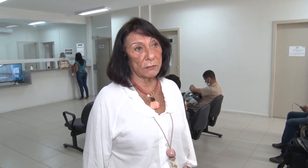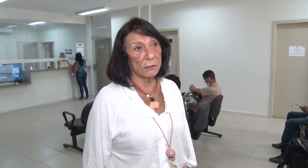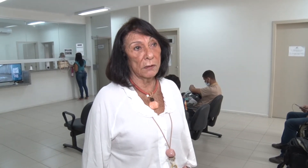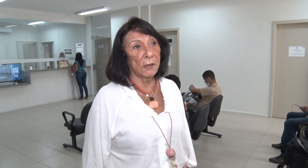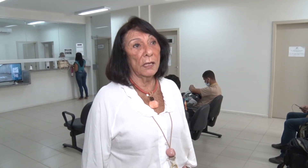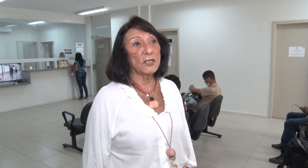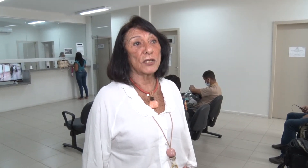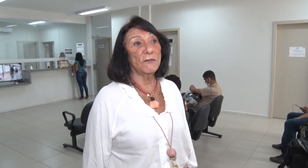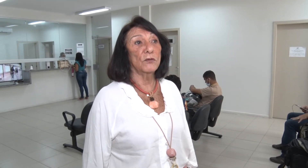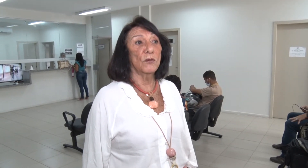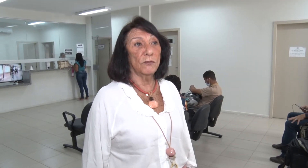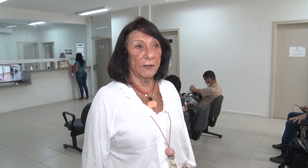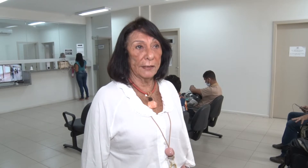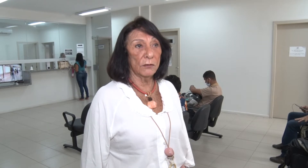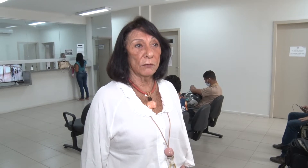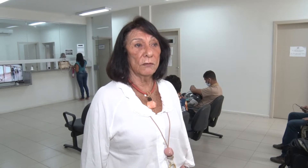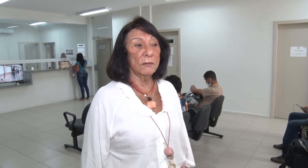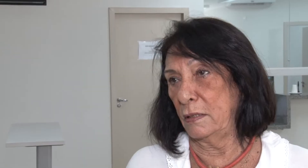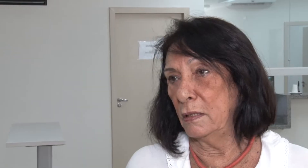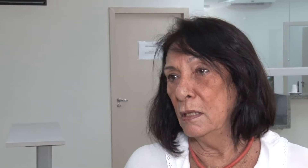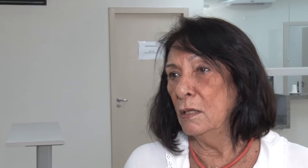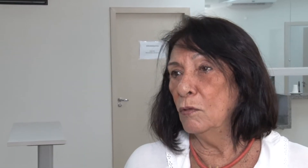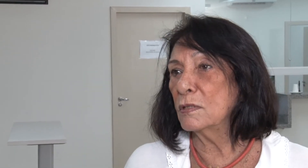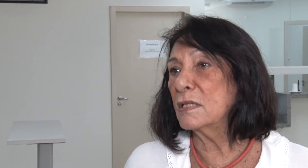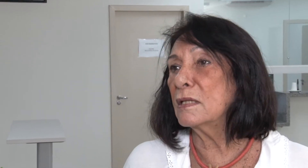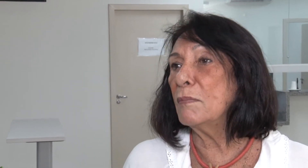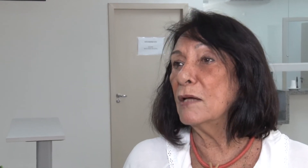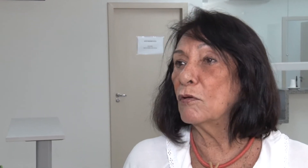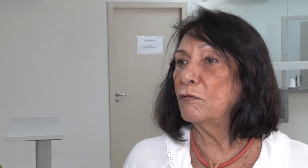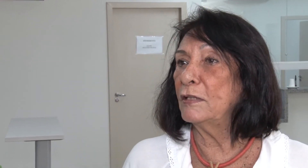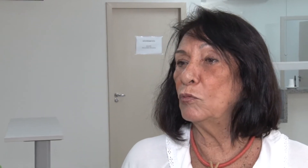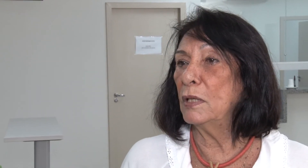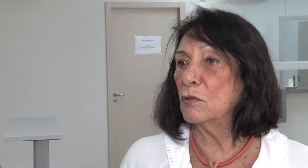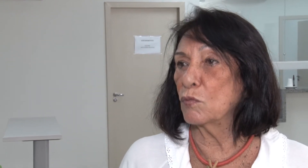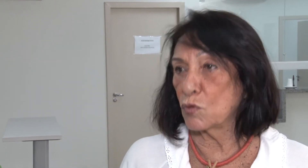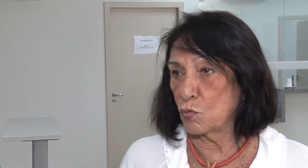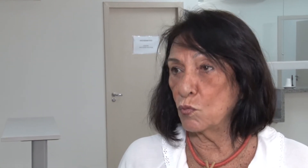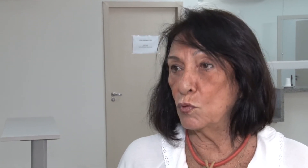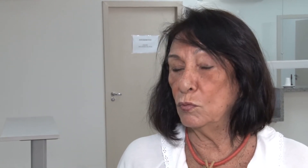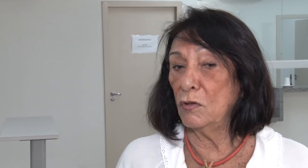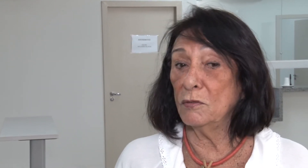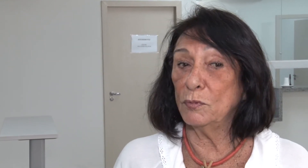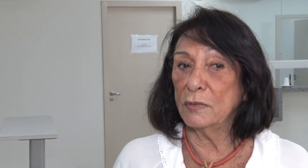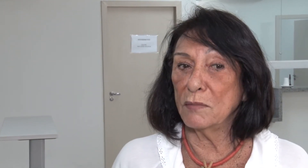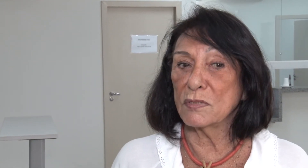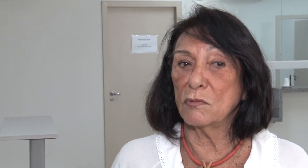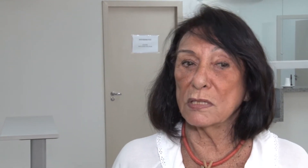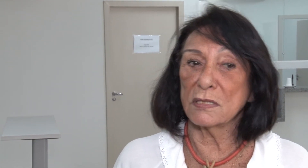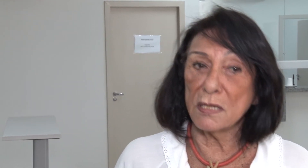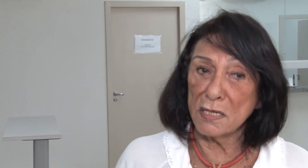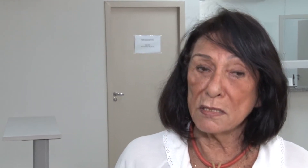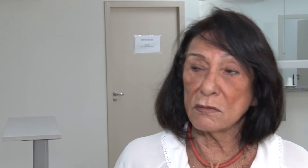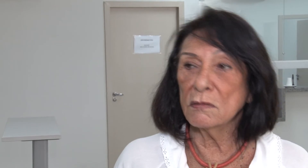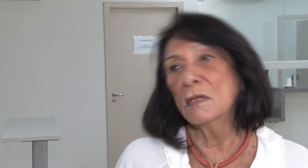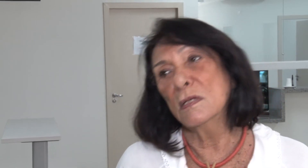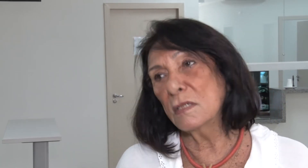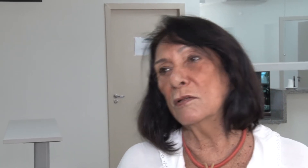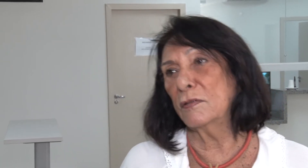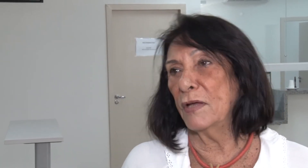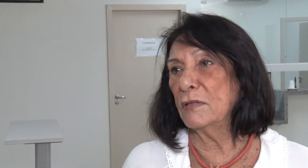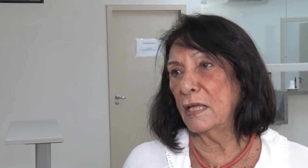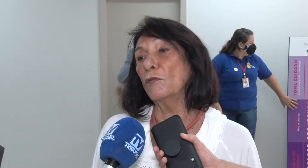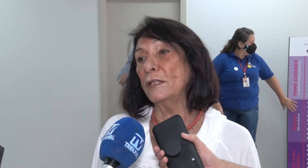procurou a casa para que no início intermediasse o conflito entre o casal e providenciasse um